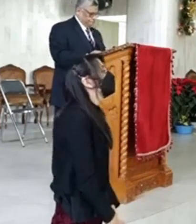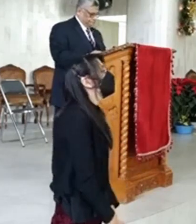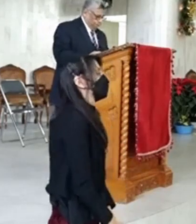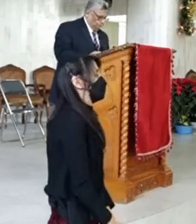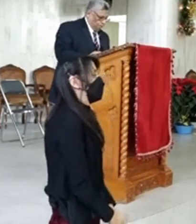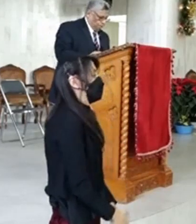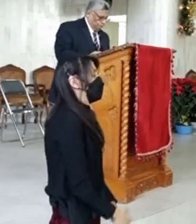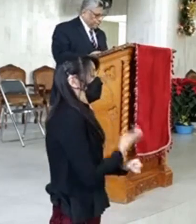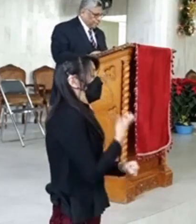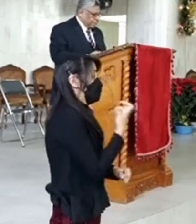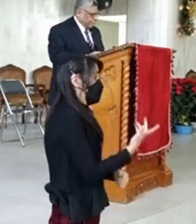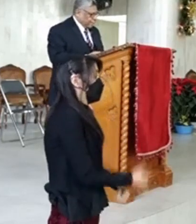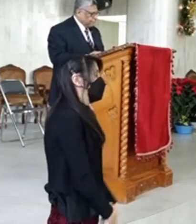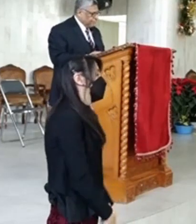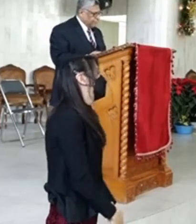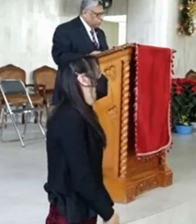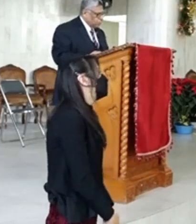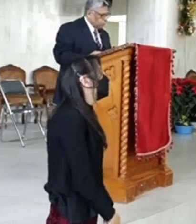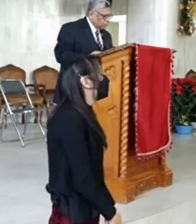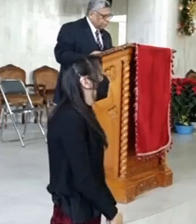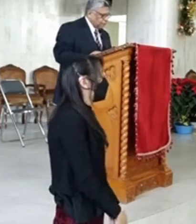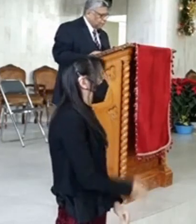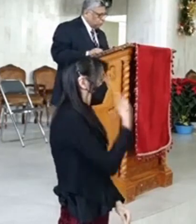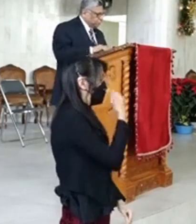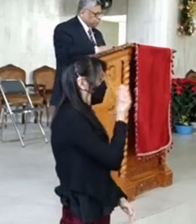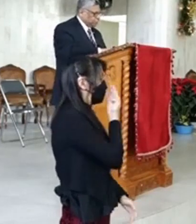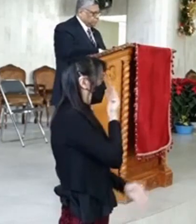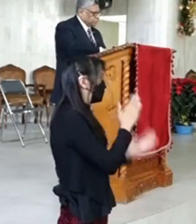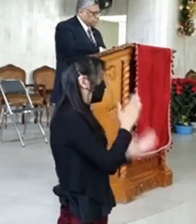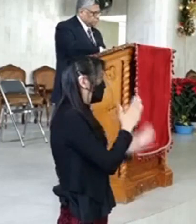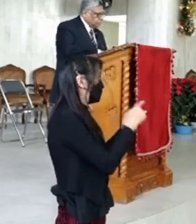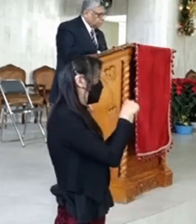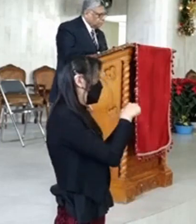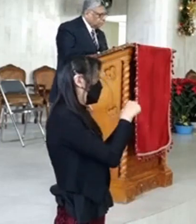Precisamente en el Evangelio según San Mateo,